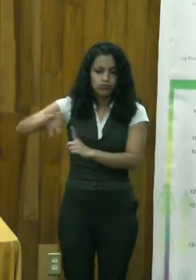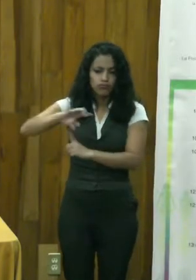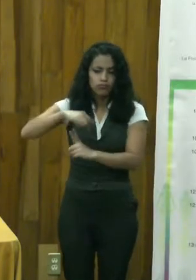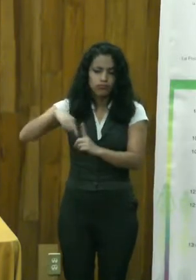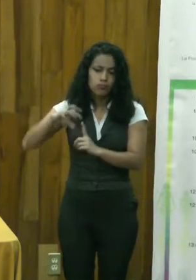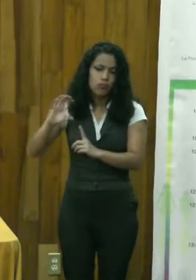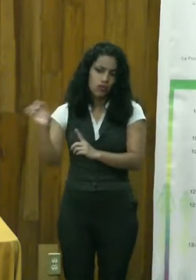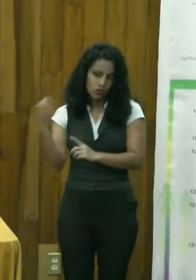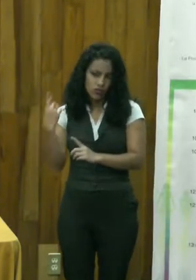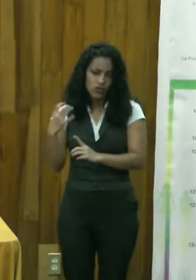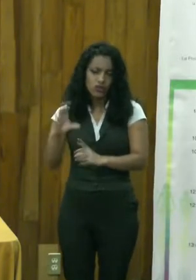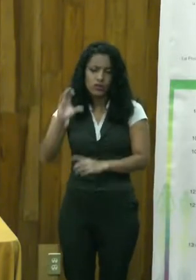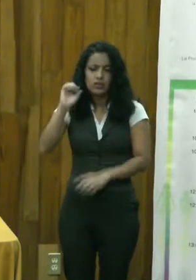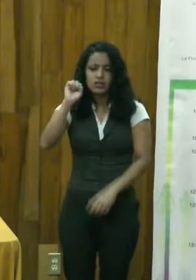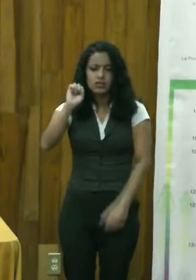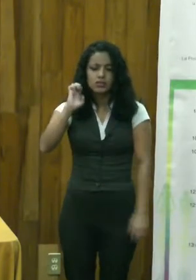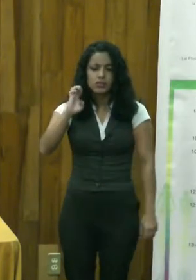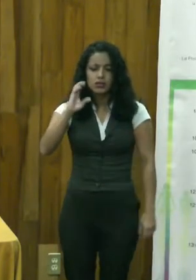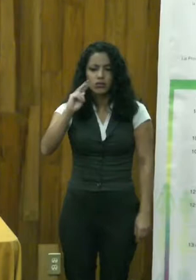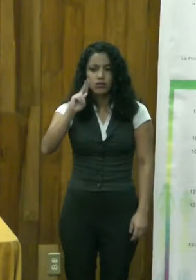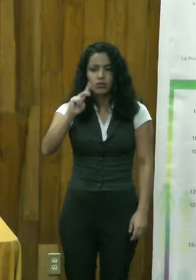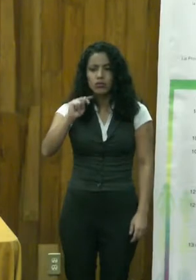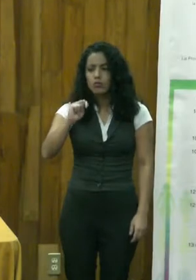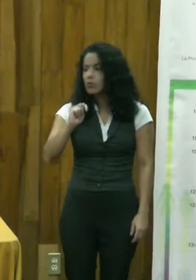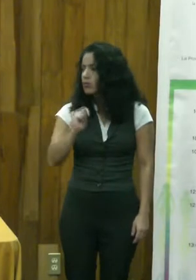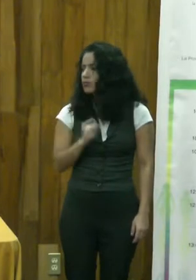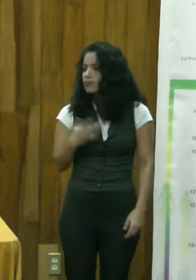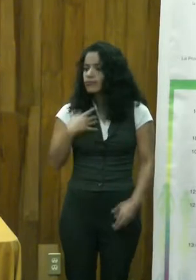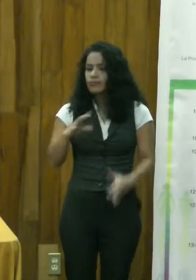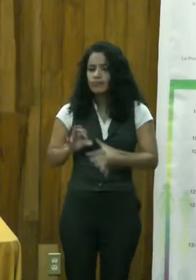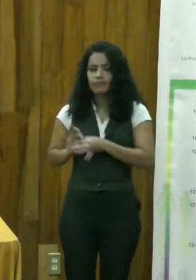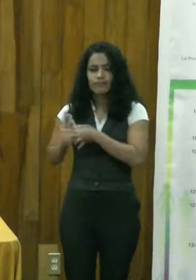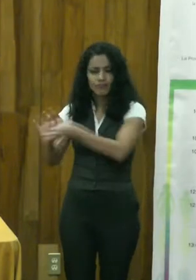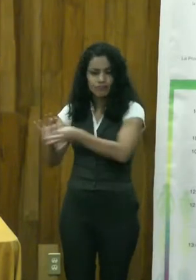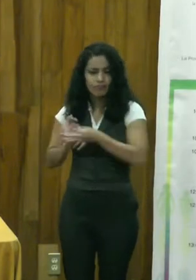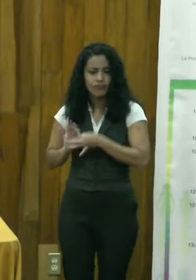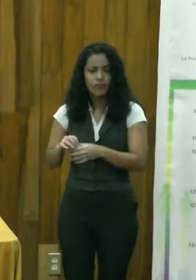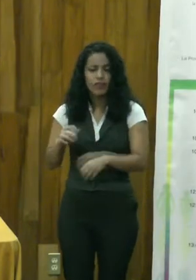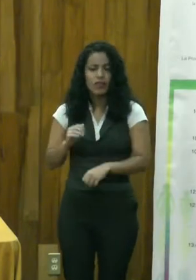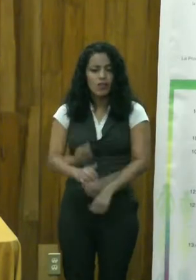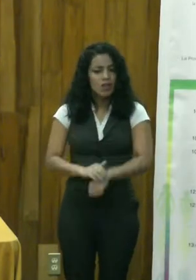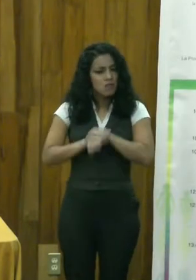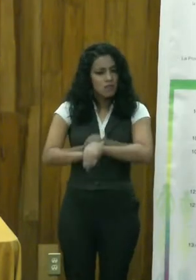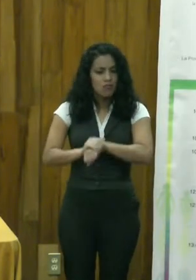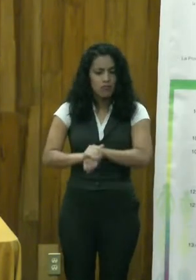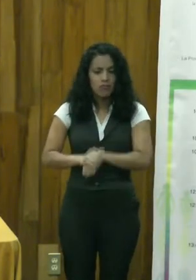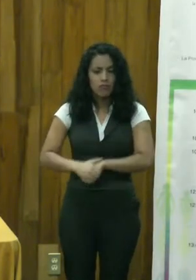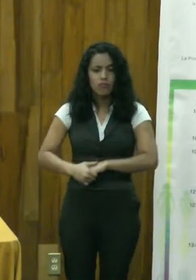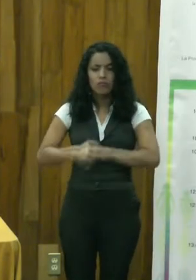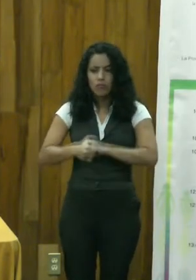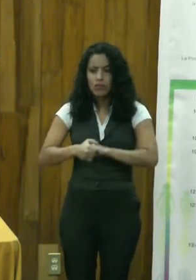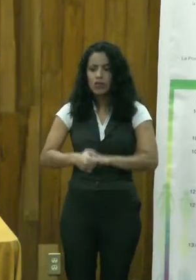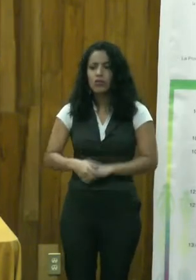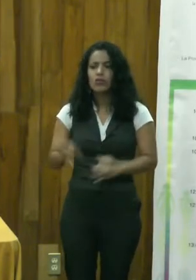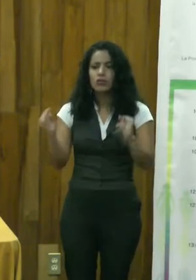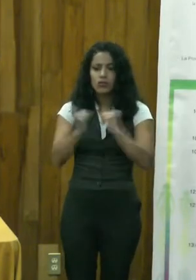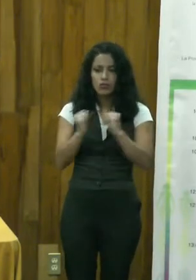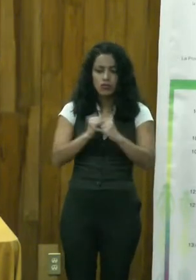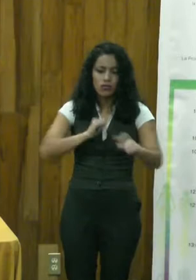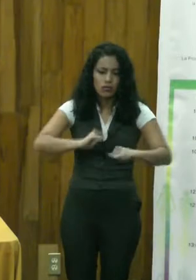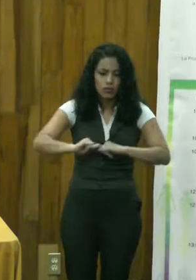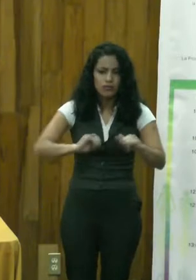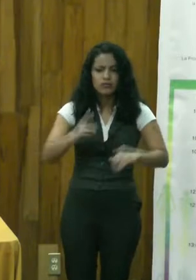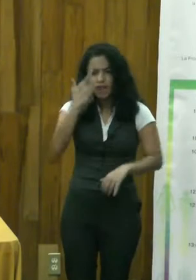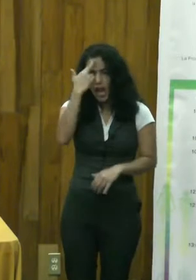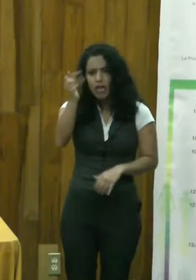secud tiene una relación estrecha con el instituto de geografía y esta es una de